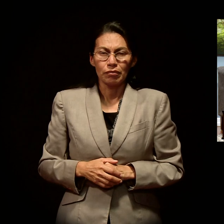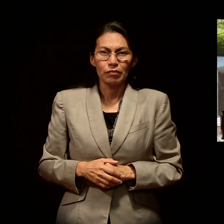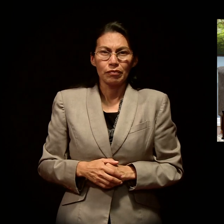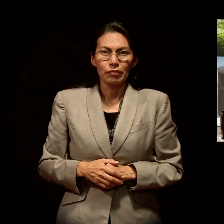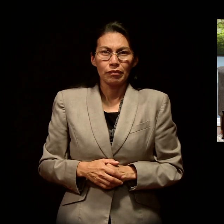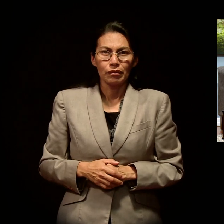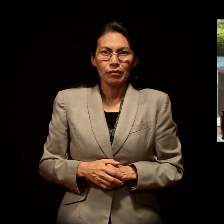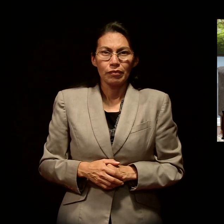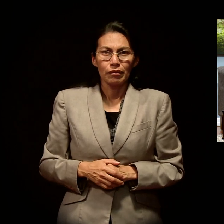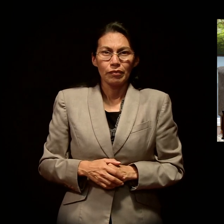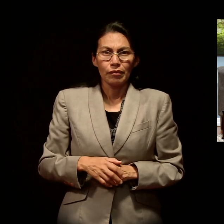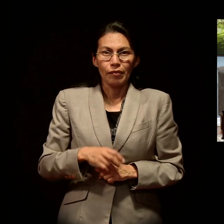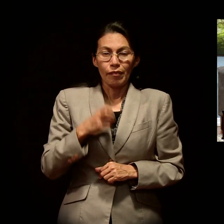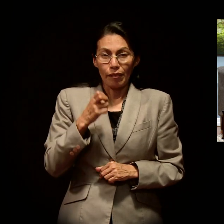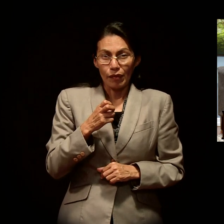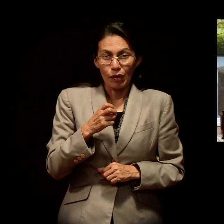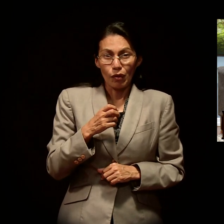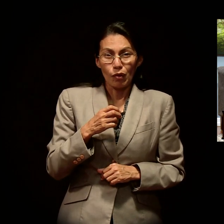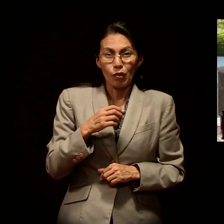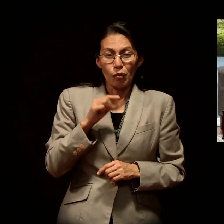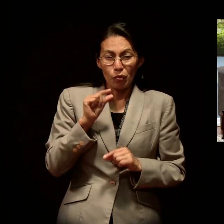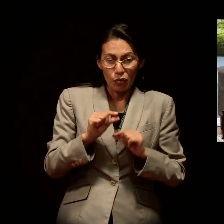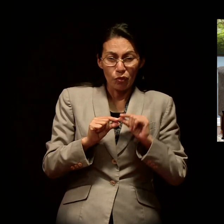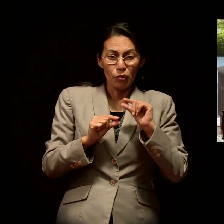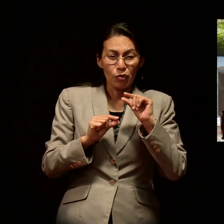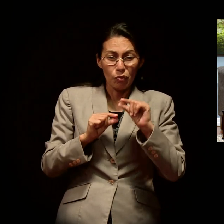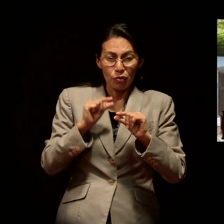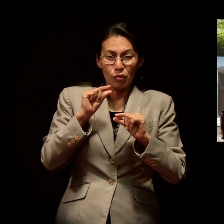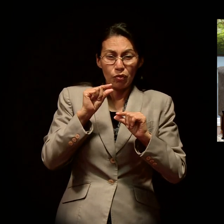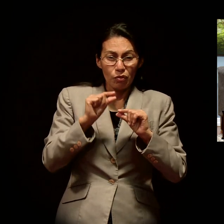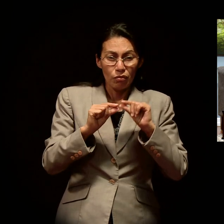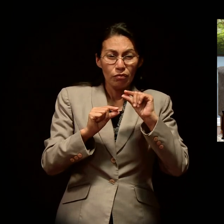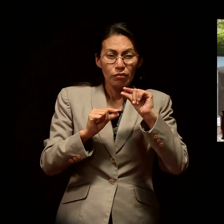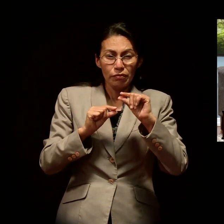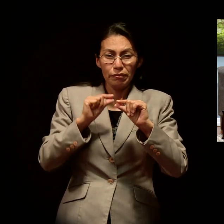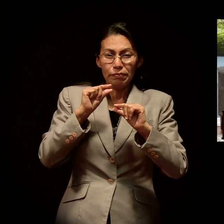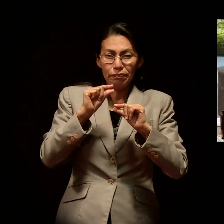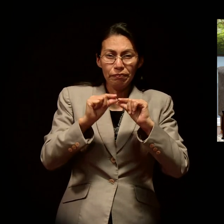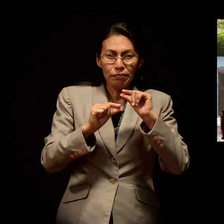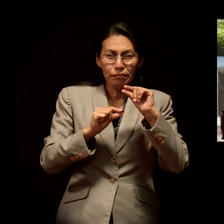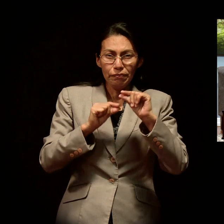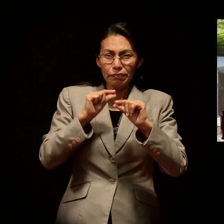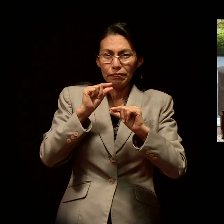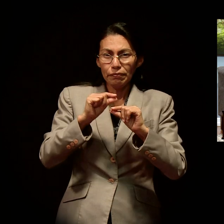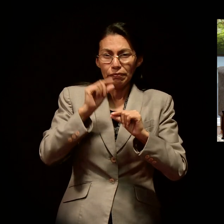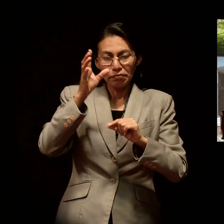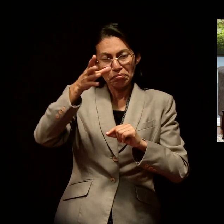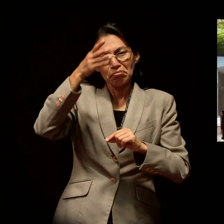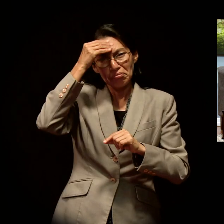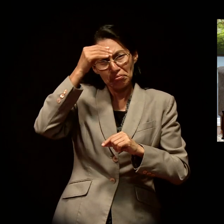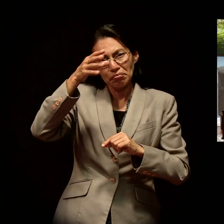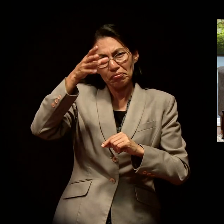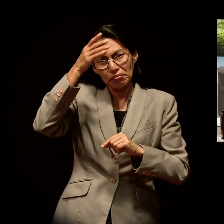está hablando es algo que va cultivándose estoy entrando